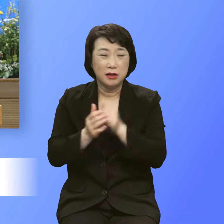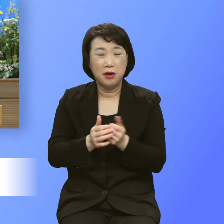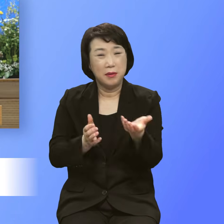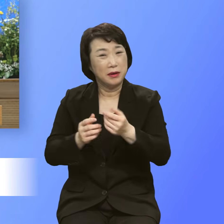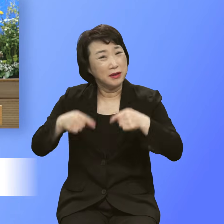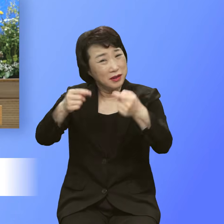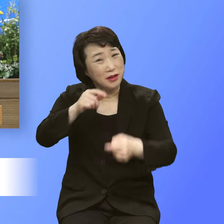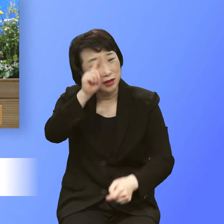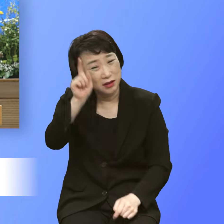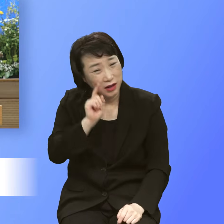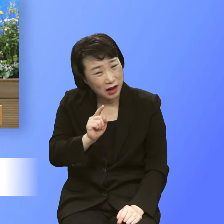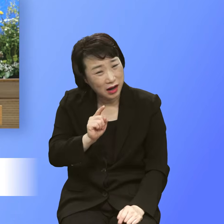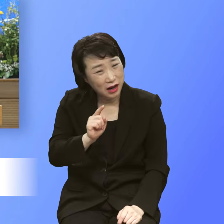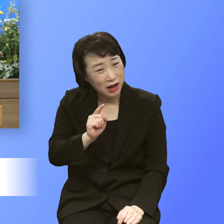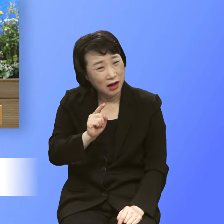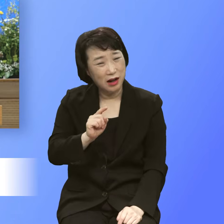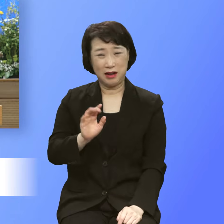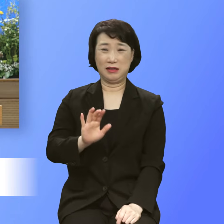총알바지로 갔을까?